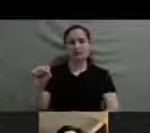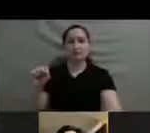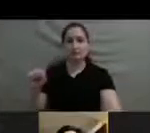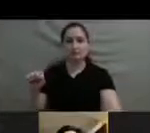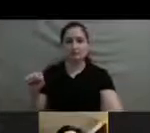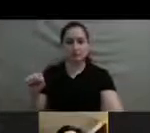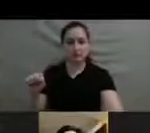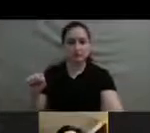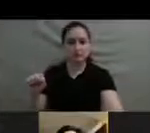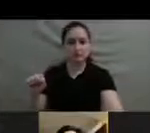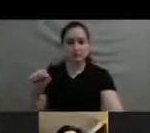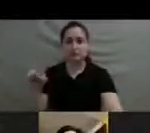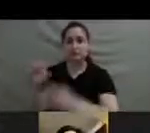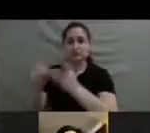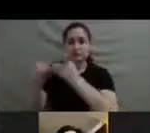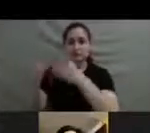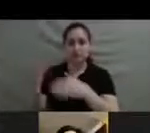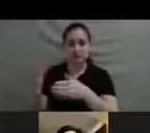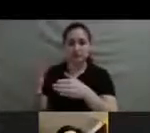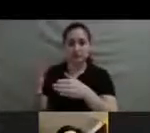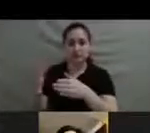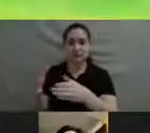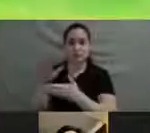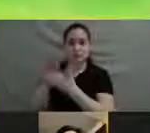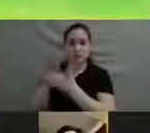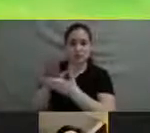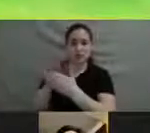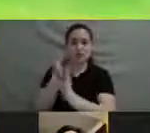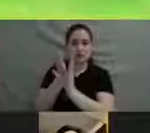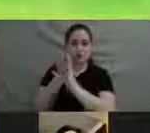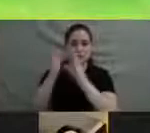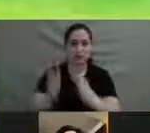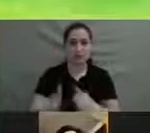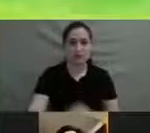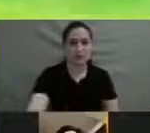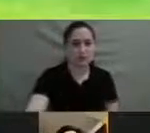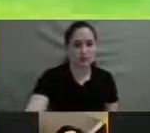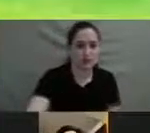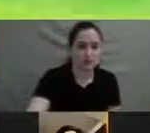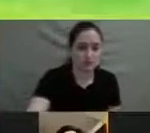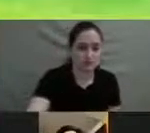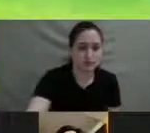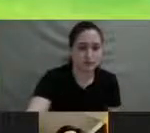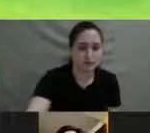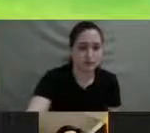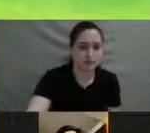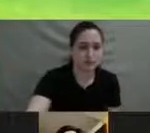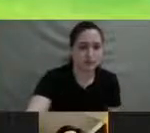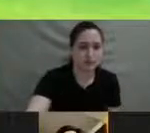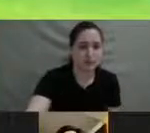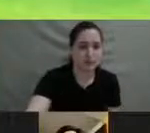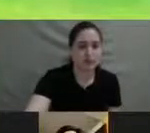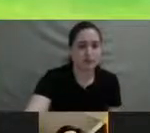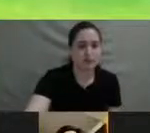Berenice Mercedes, que es la directora de la Escuela de Psicología, que también nos está apoyando.